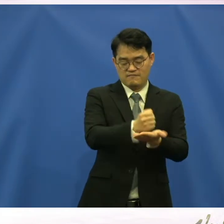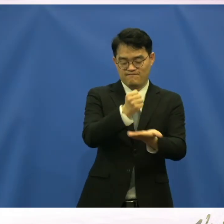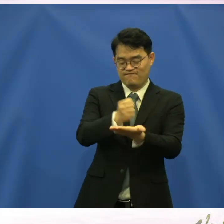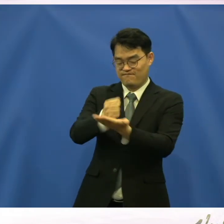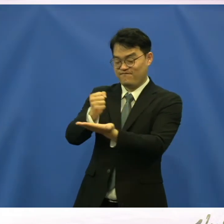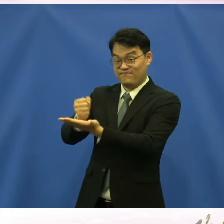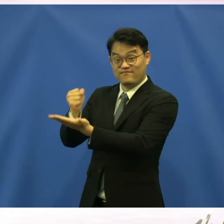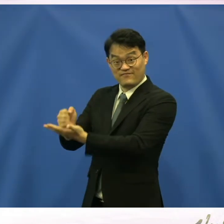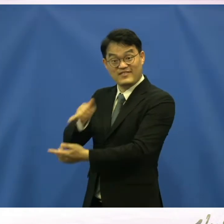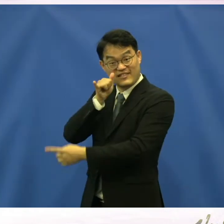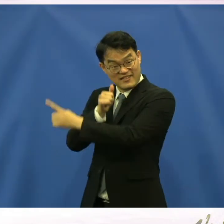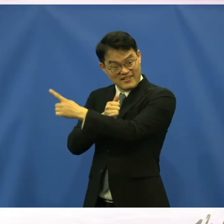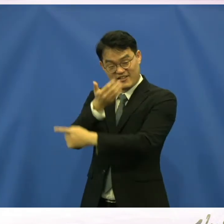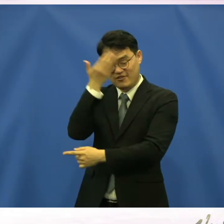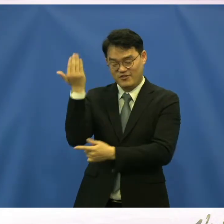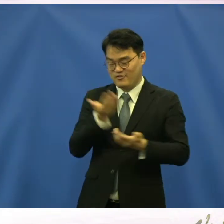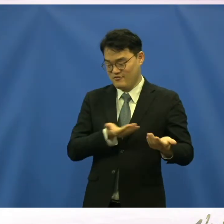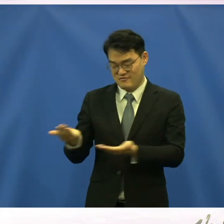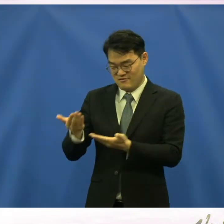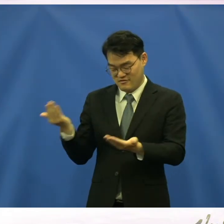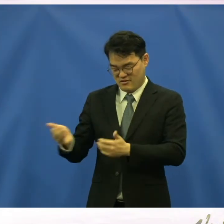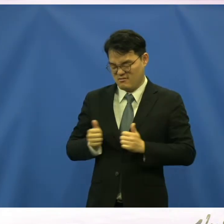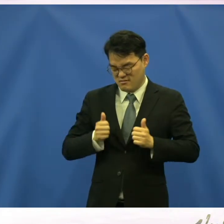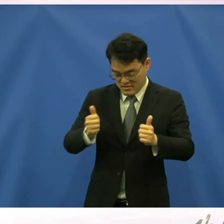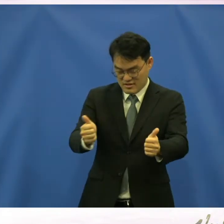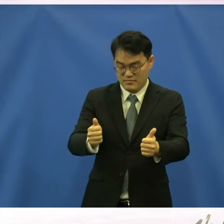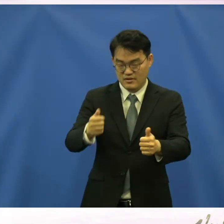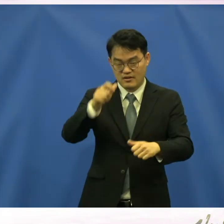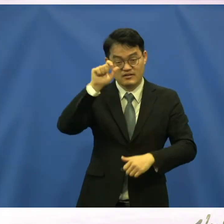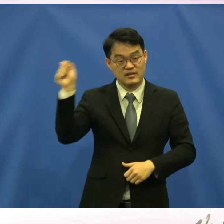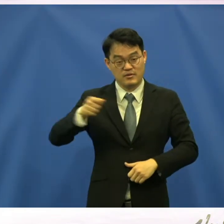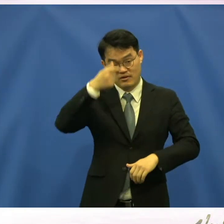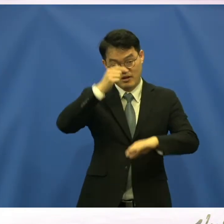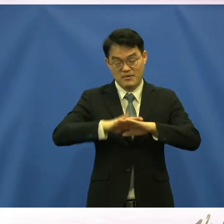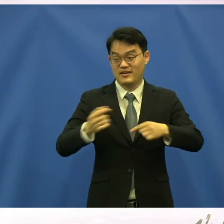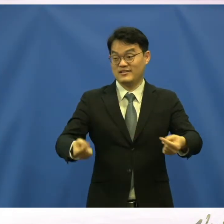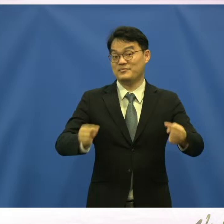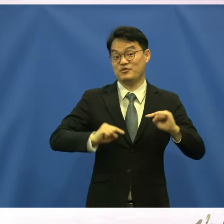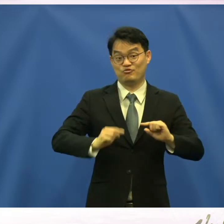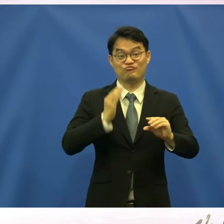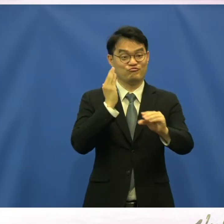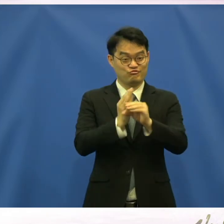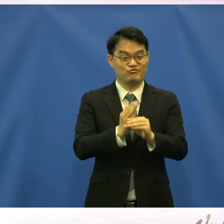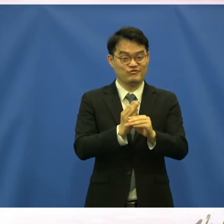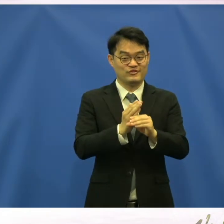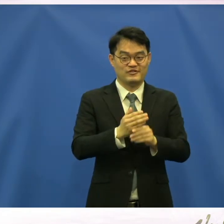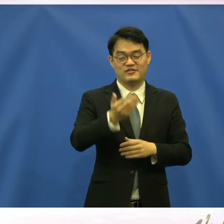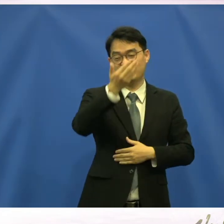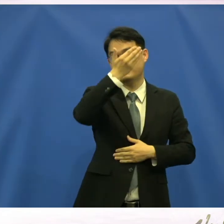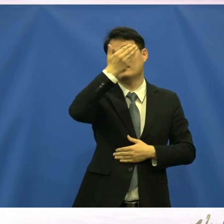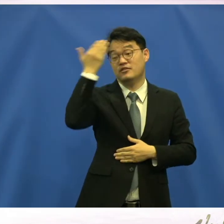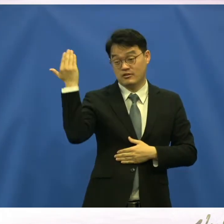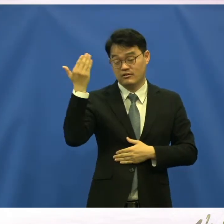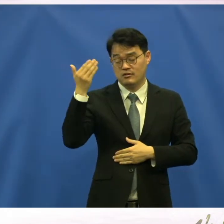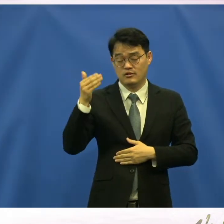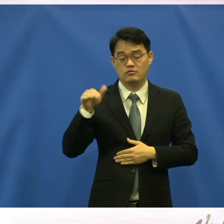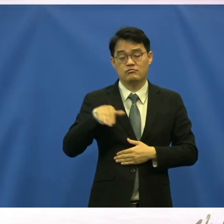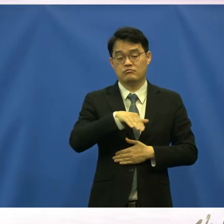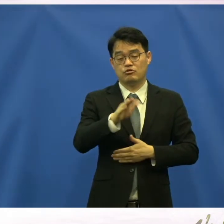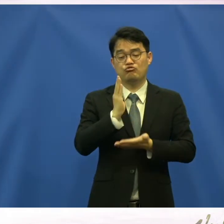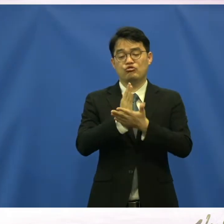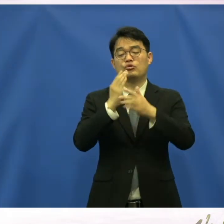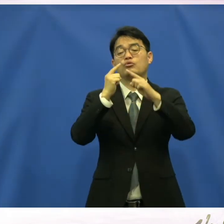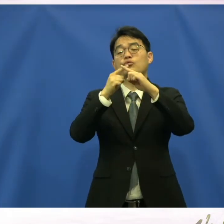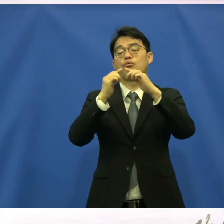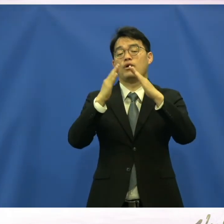열심히 새벽 기도에 나옵니다. 우리 청년들이 정말 우리 다음 우리 교회를 책임질